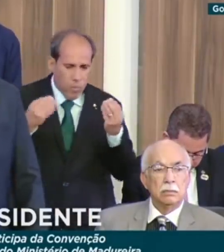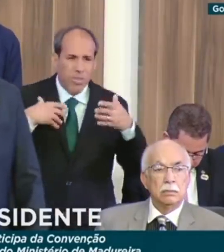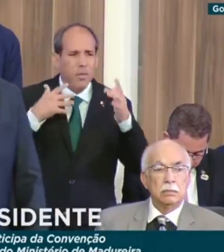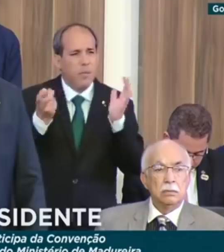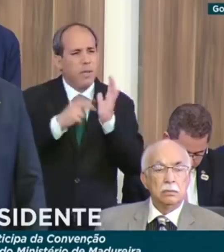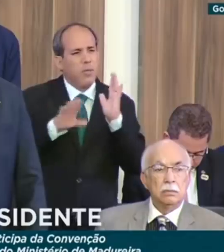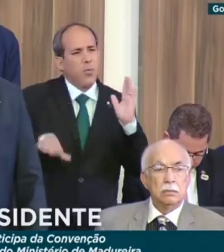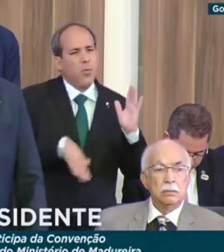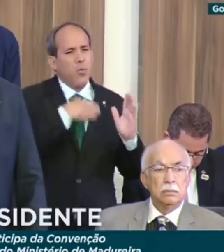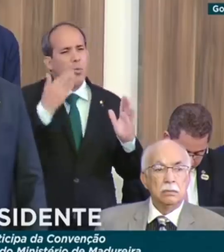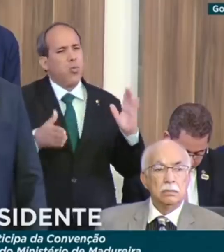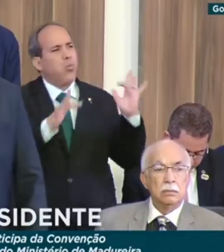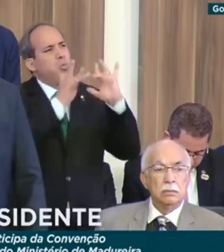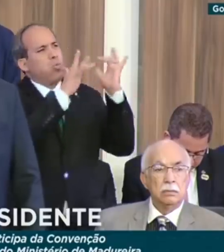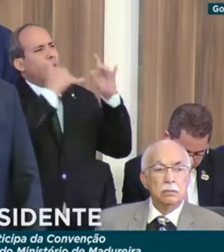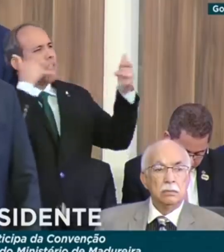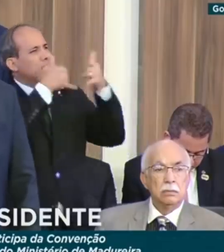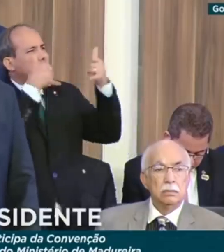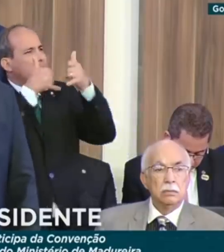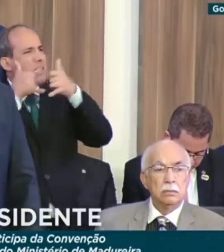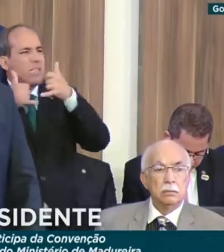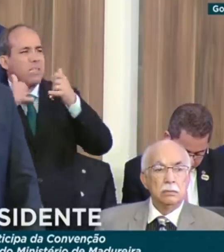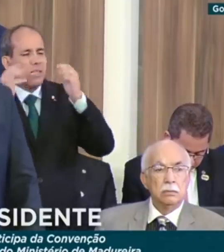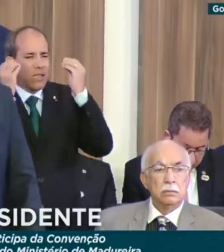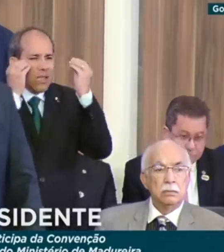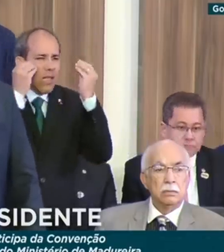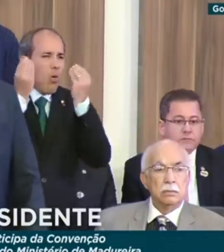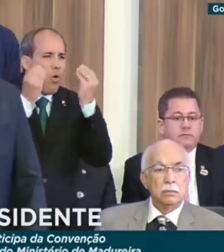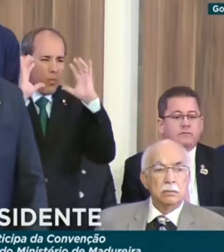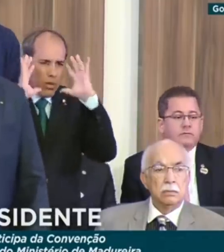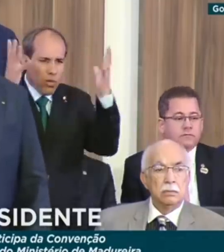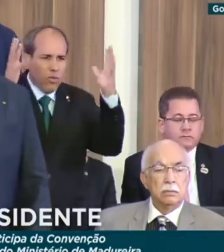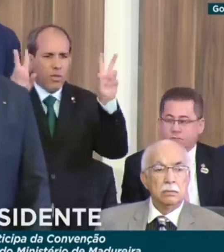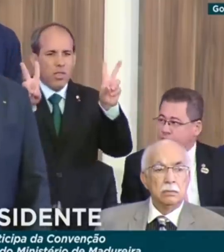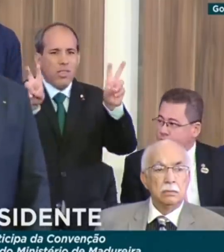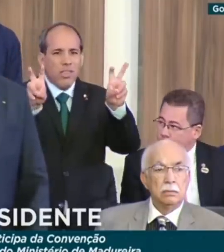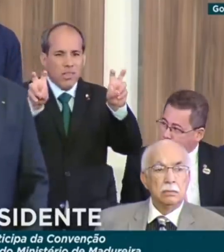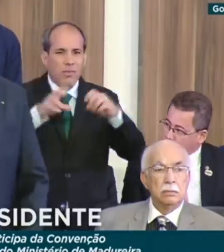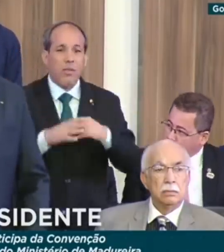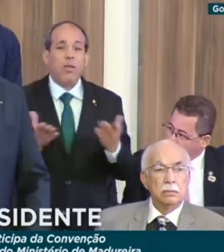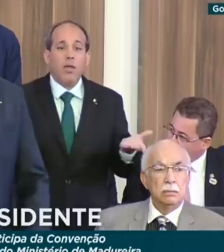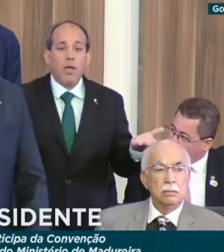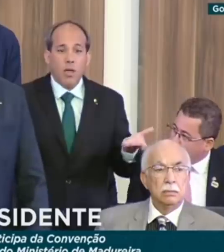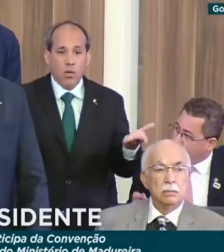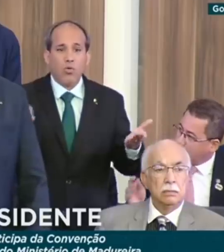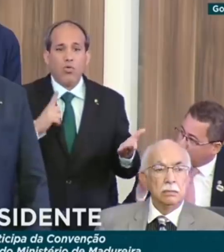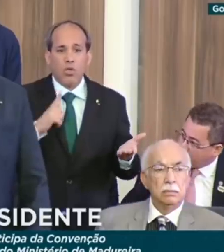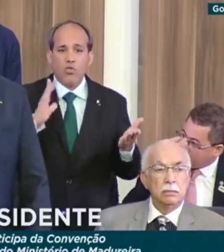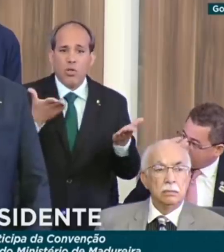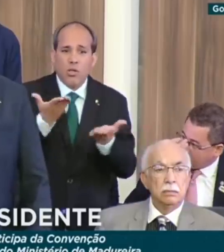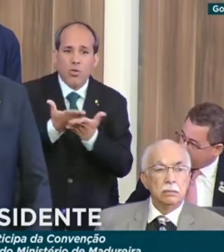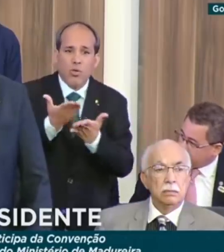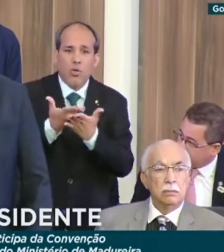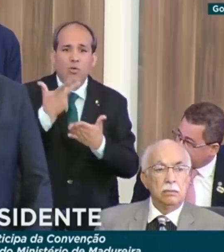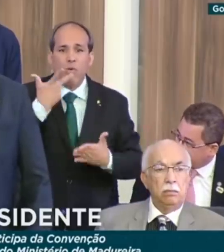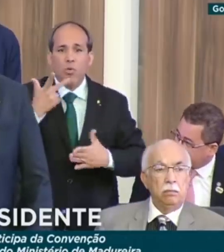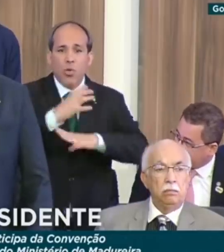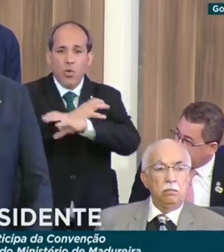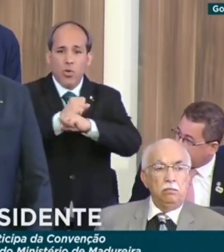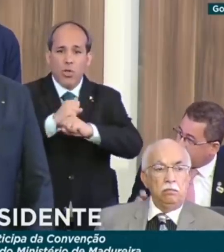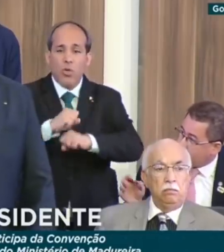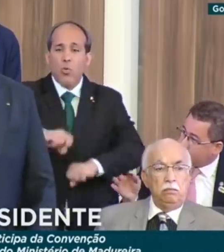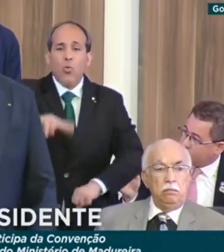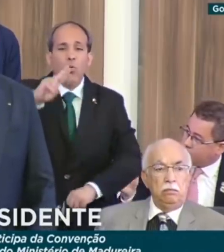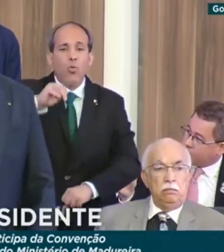ligações, buscando a melhor maneira de resolver os assuntos. Hoje temos estudos que o lockdown não salvou uma